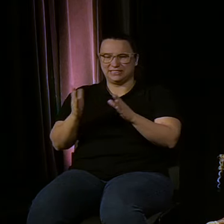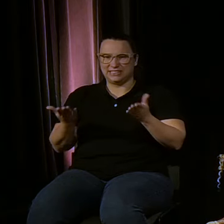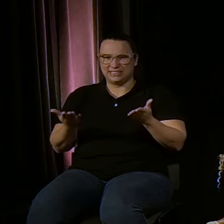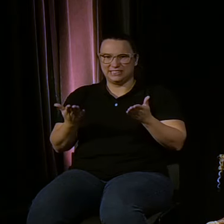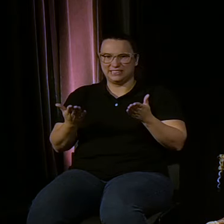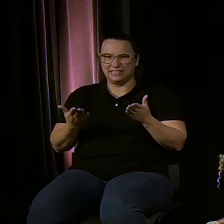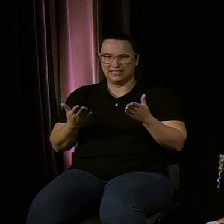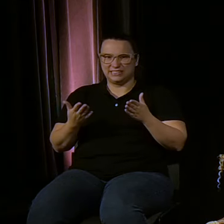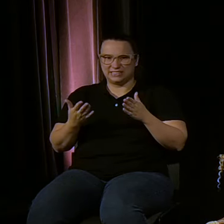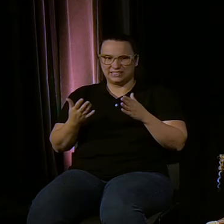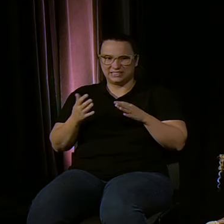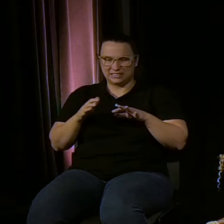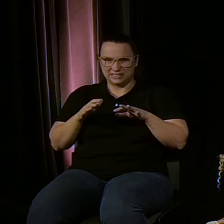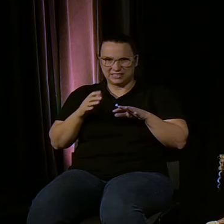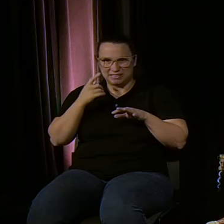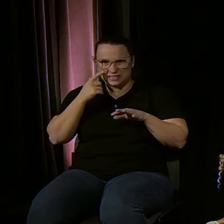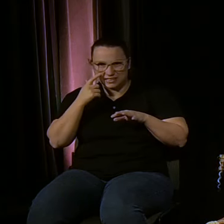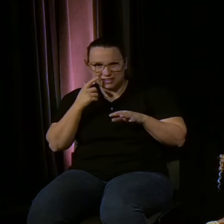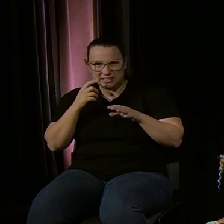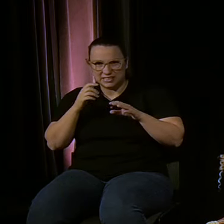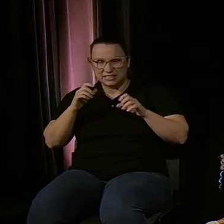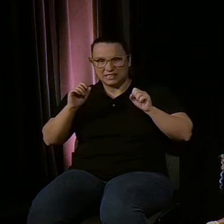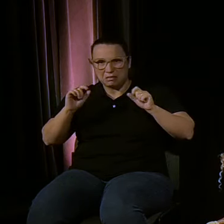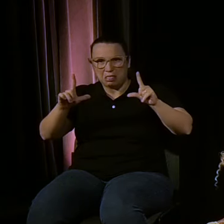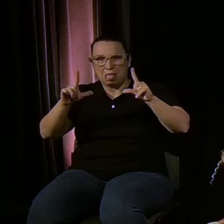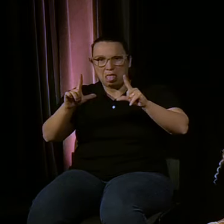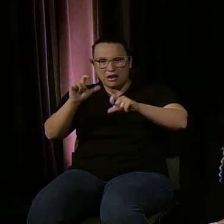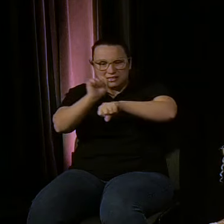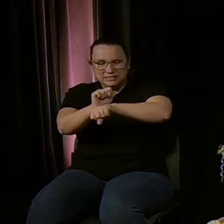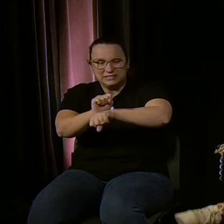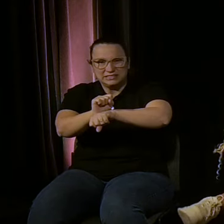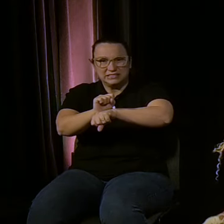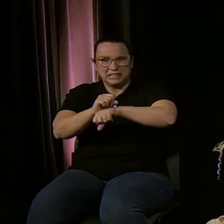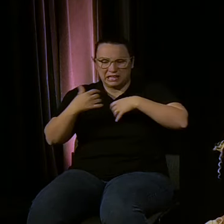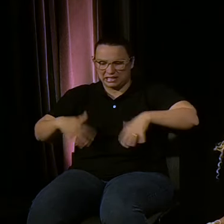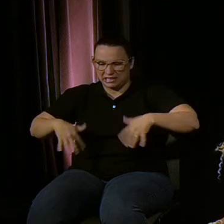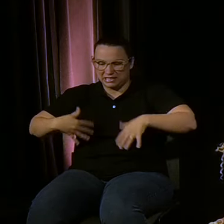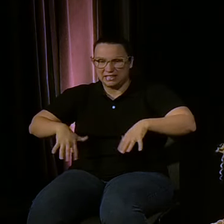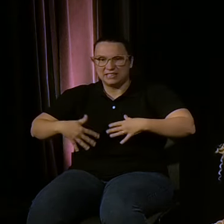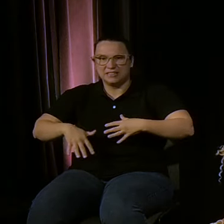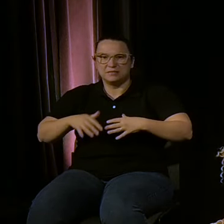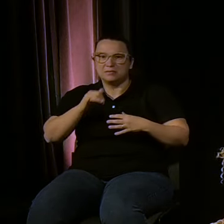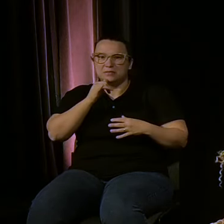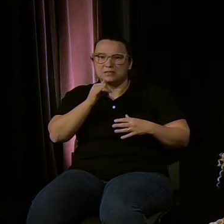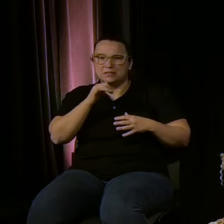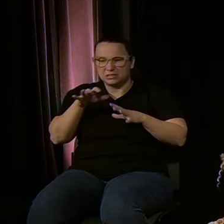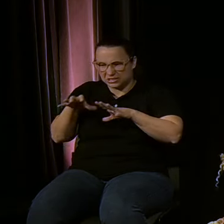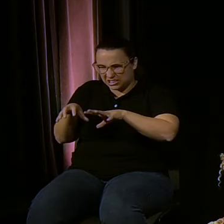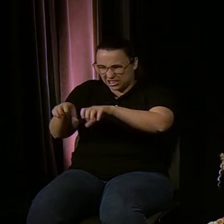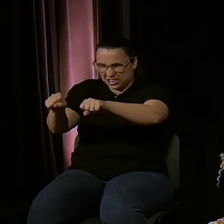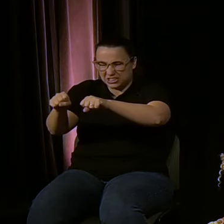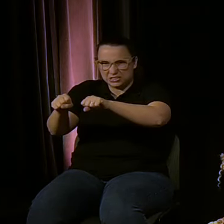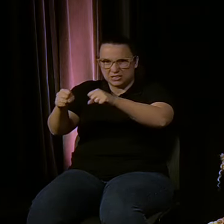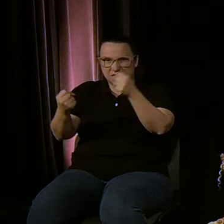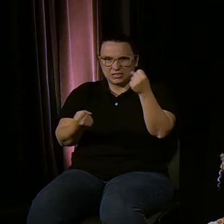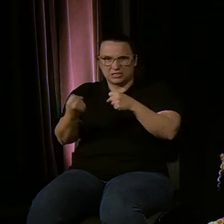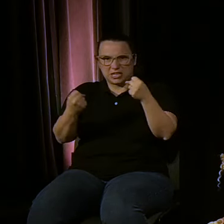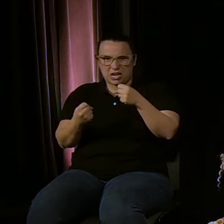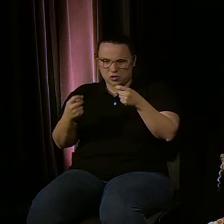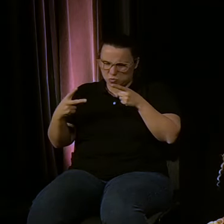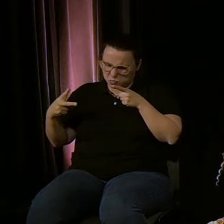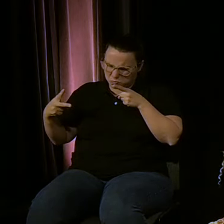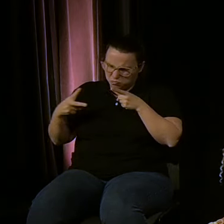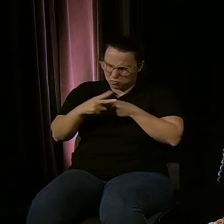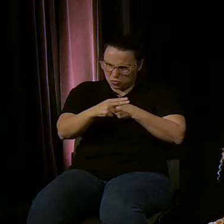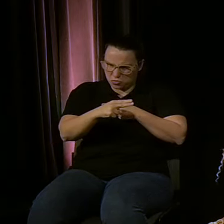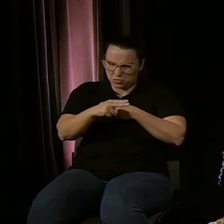gente, enquanto programador, porque a gente acha que a cópia tá travada... Porque logo naquele momento que eles pegam o Jorge Benjol com aquele carro e dá um corte